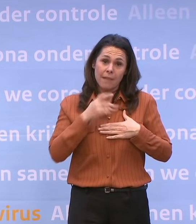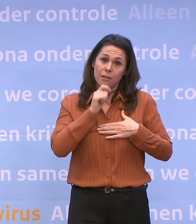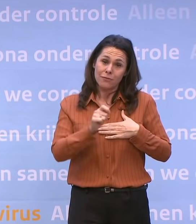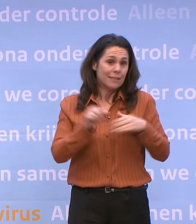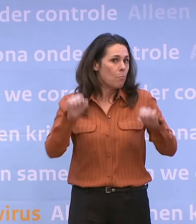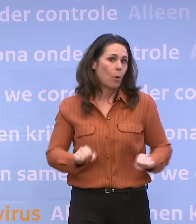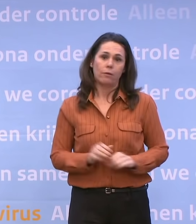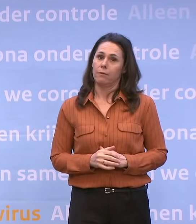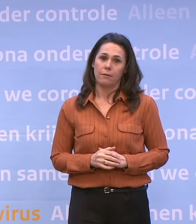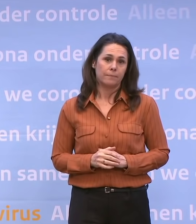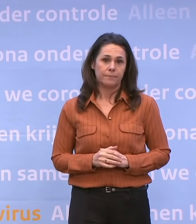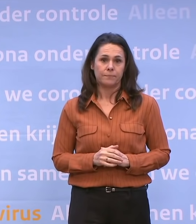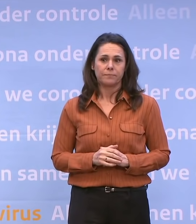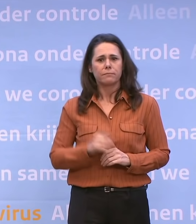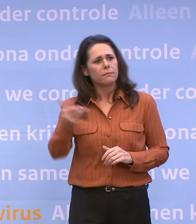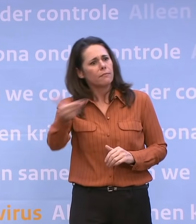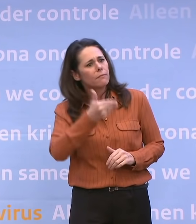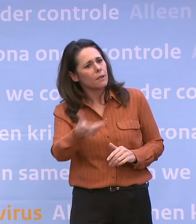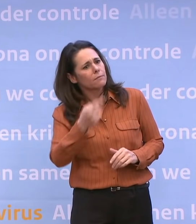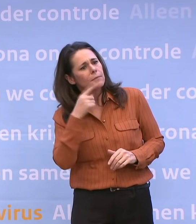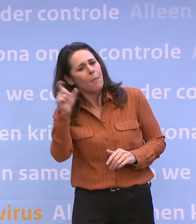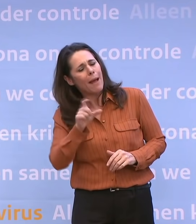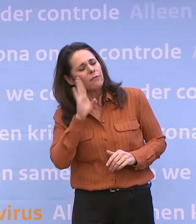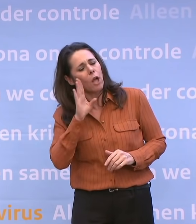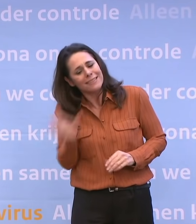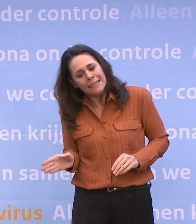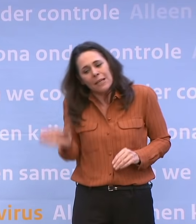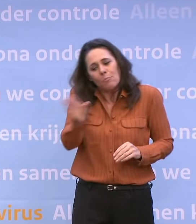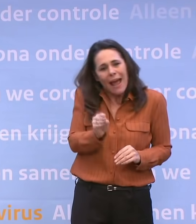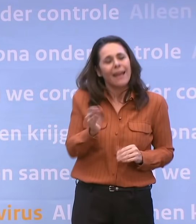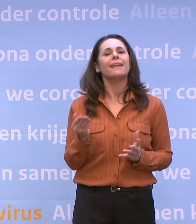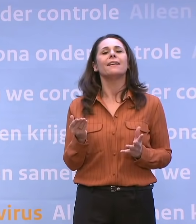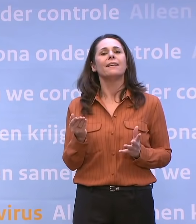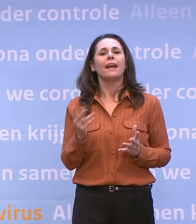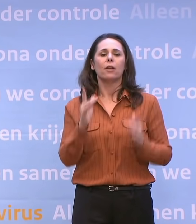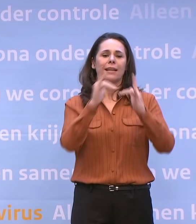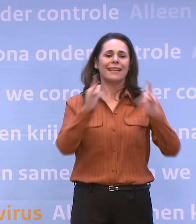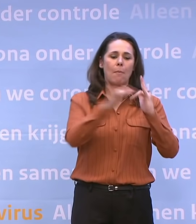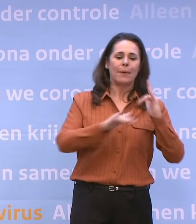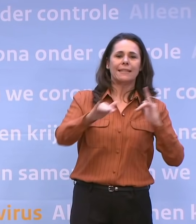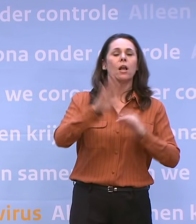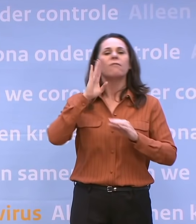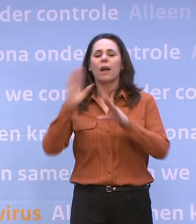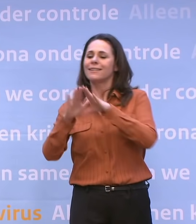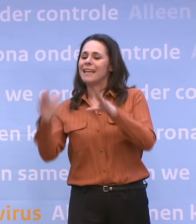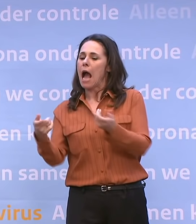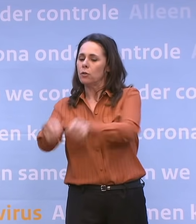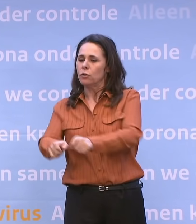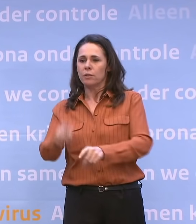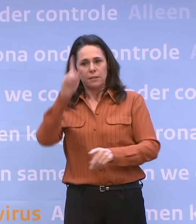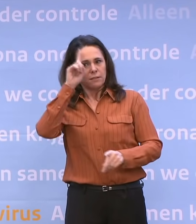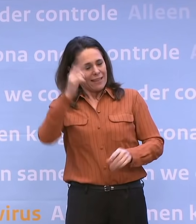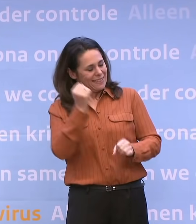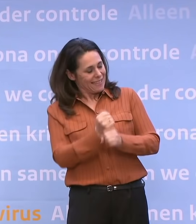boeken. Ja, u had ook kunnen zeggen, we pakken de meivakantie er wel bij en we sluiten dan bijvoorbeeld de campings en de vakantiehuisjes. Dan weet u zeker dat mensen geen plannen